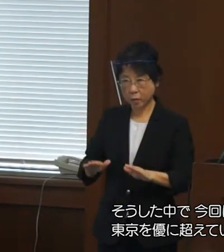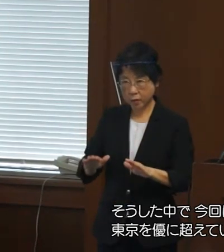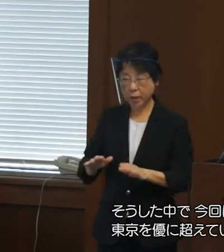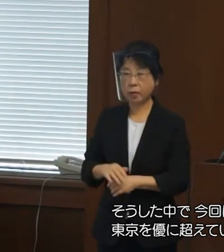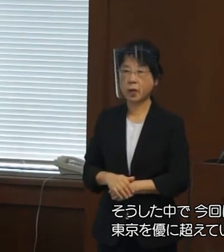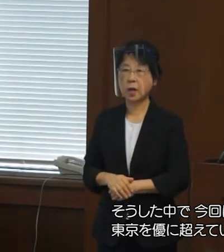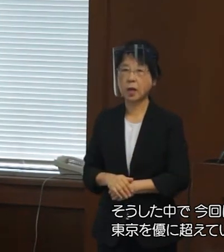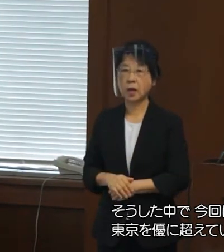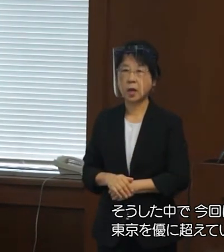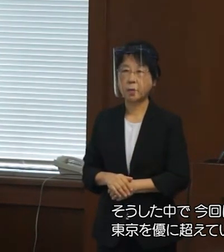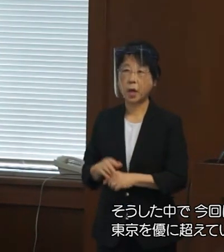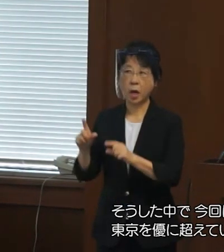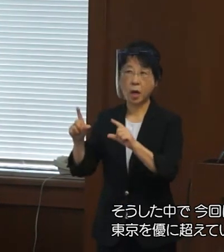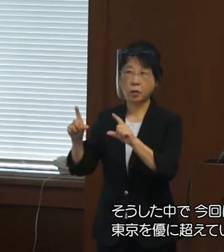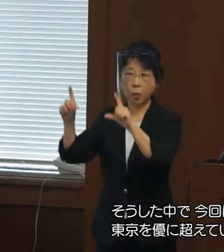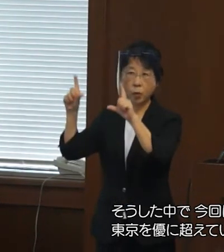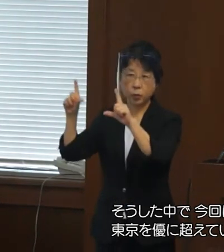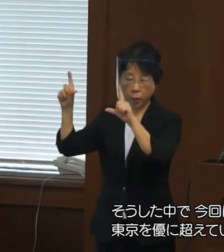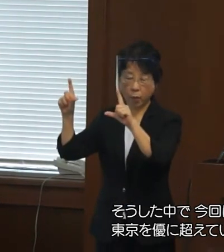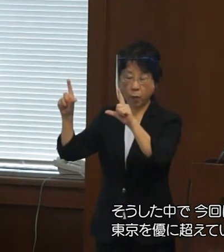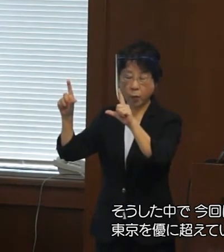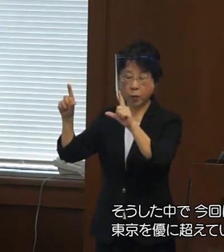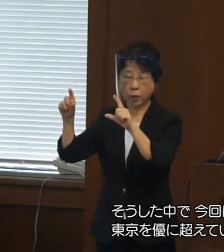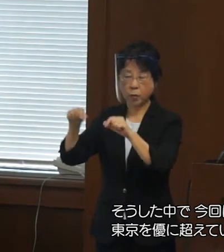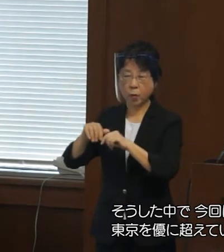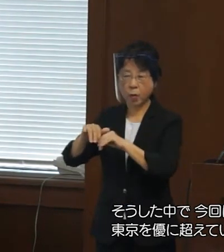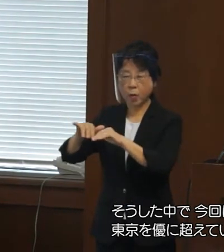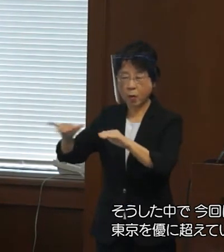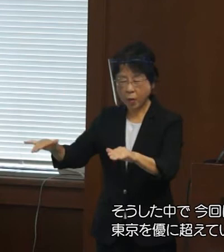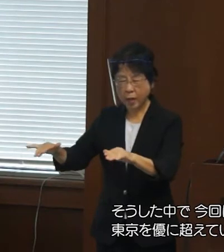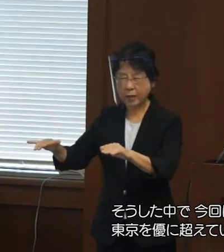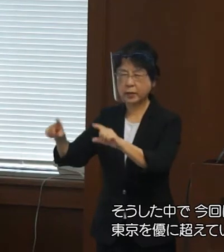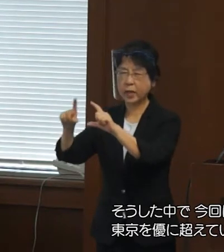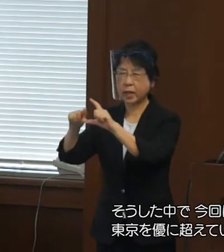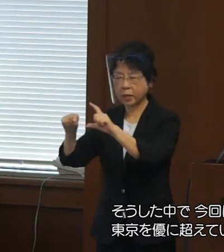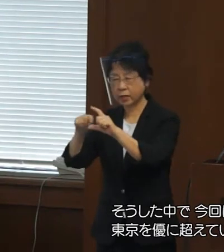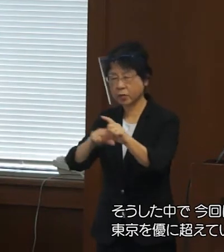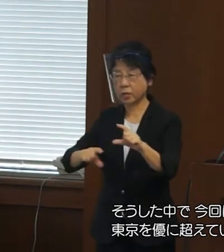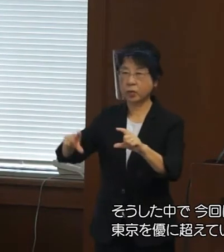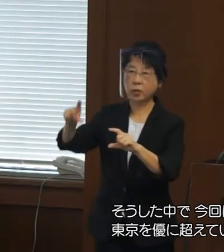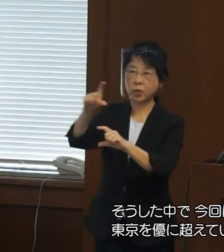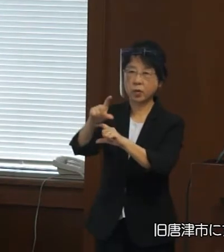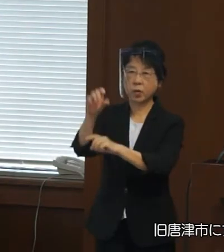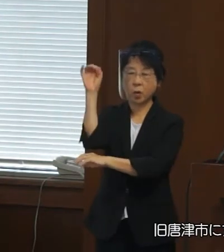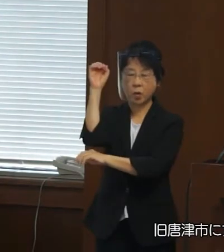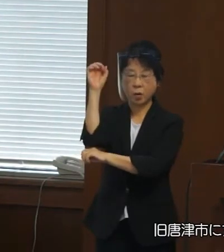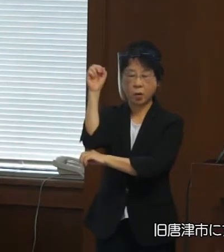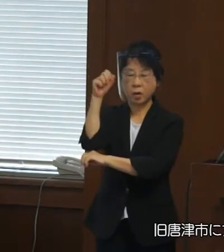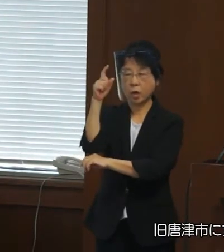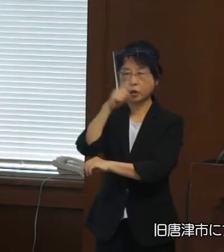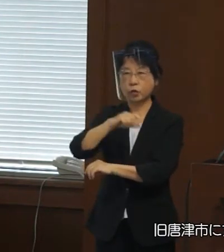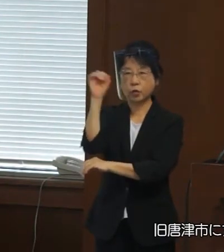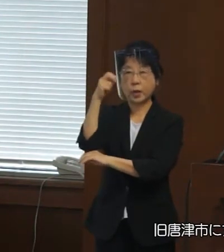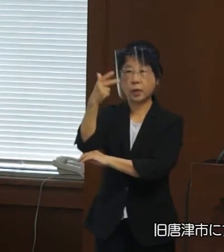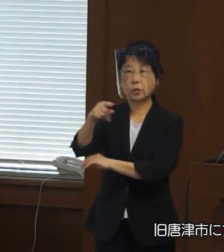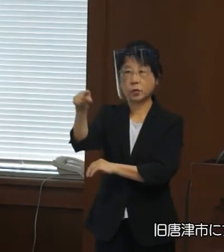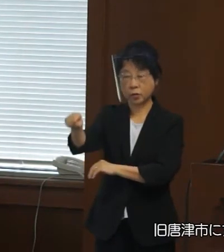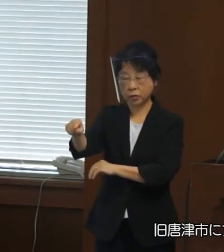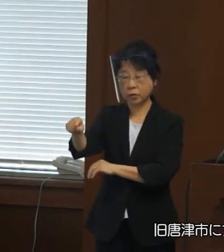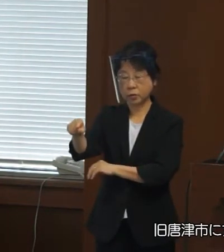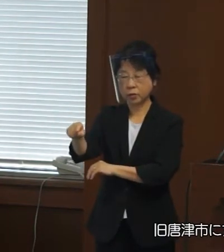東京を優に超えている発生状況であります旧唐津市というところ